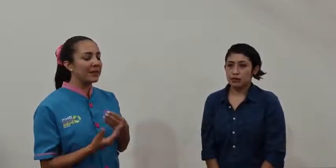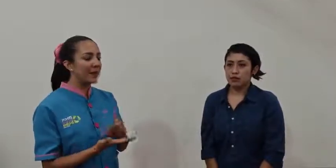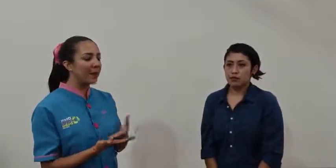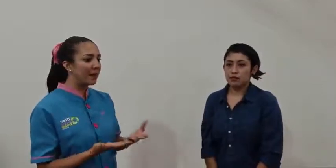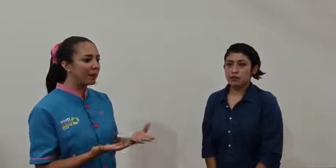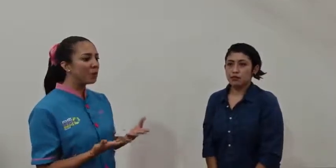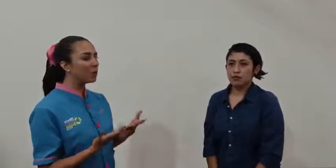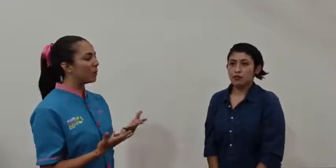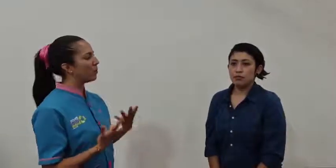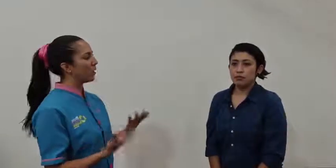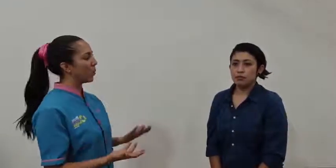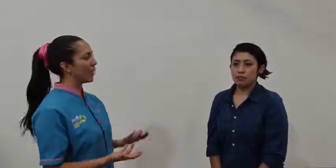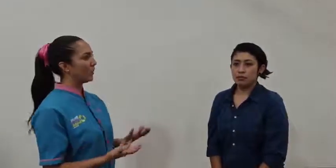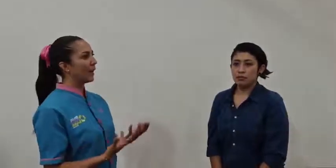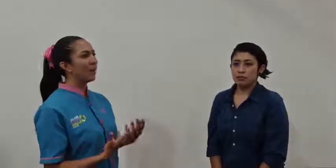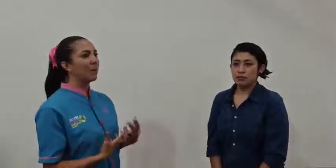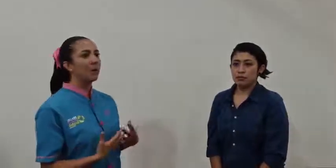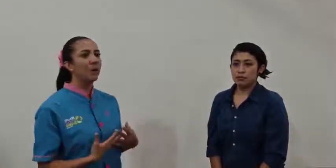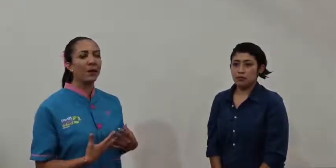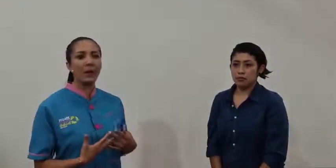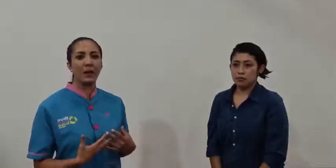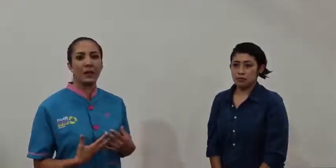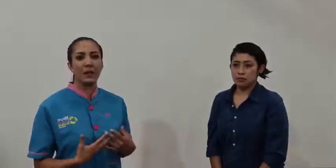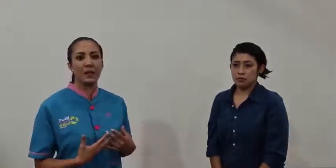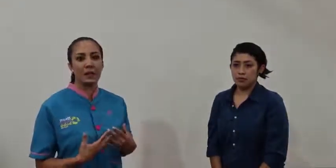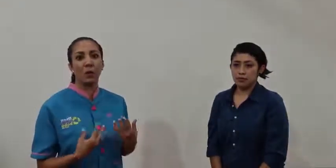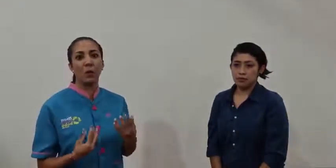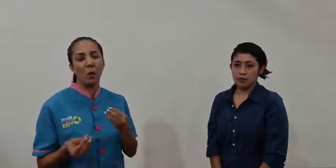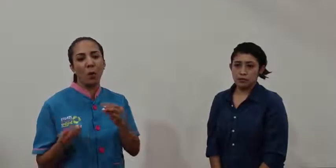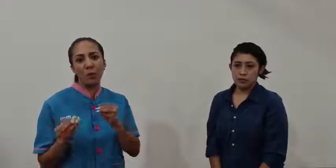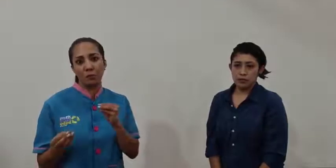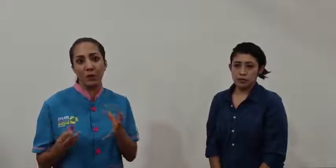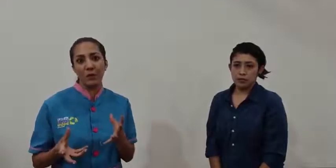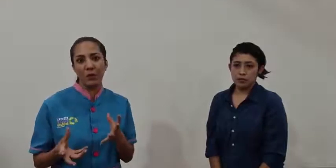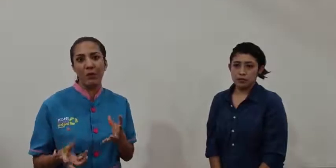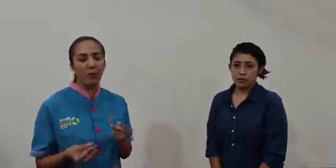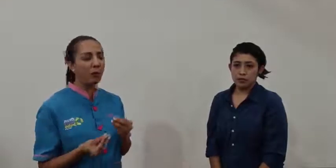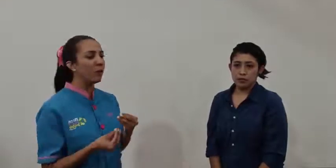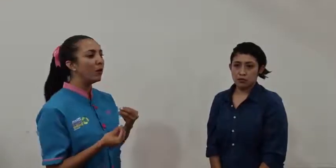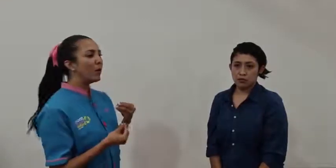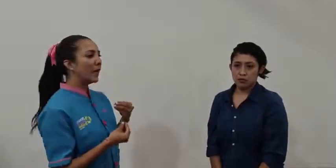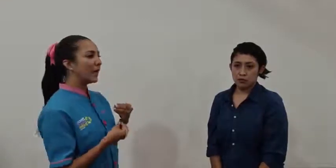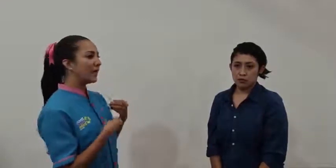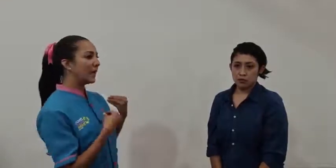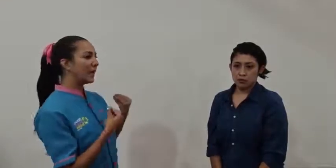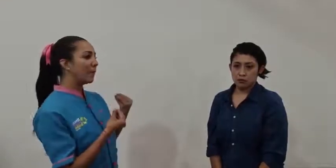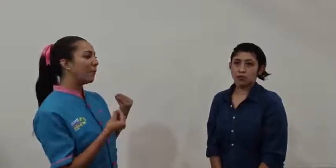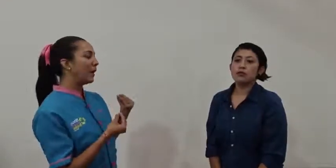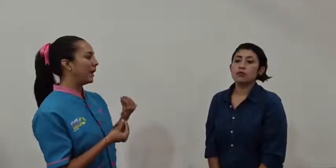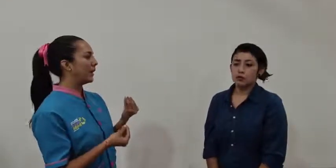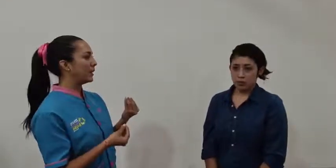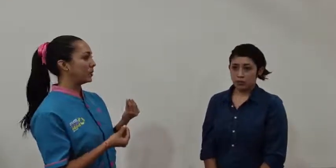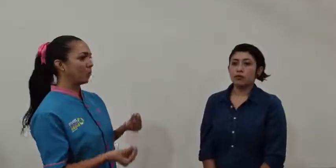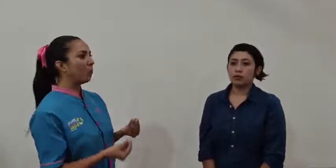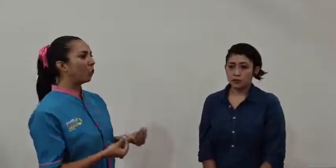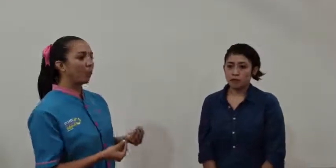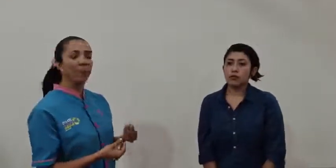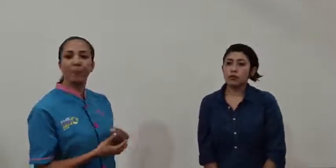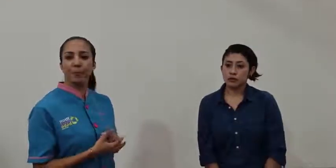desde bebés, cómo nos podemos dar cuenta que puede ser o puede ser un foco el ser sordomudo